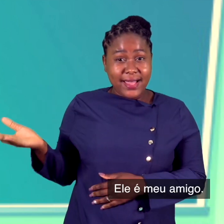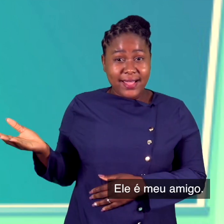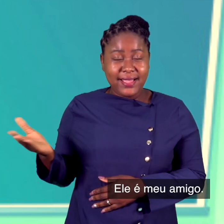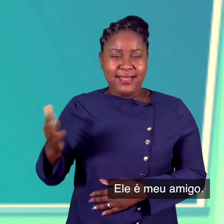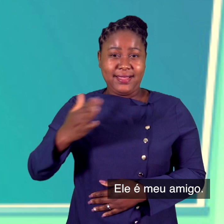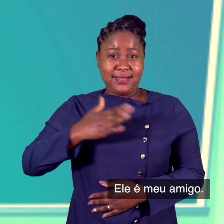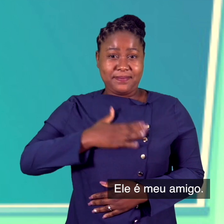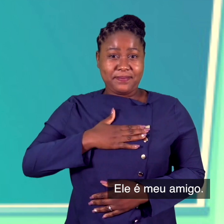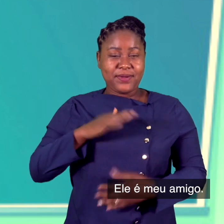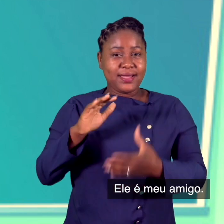Ele é meu amigo